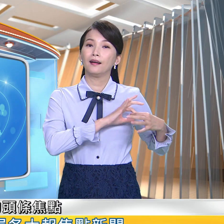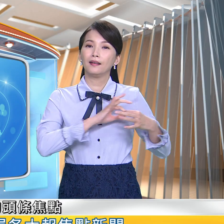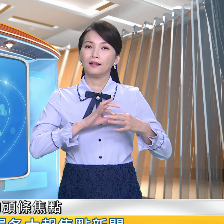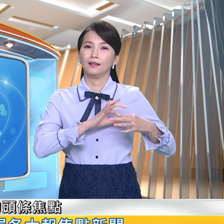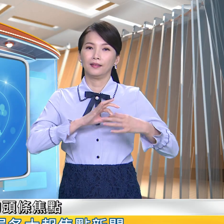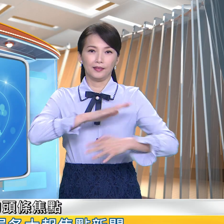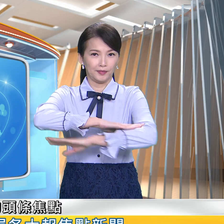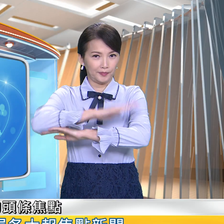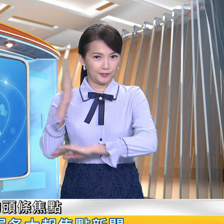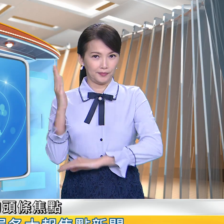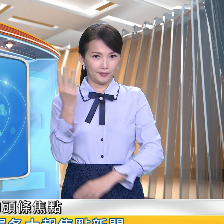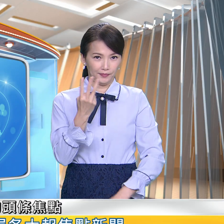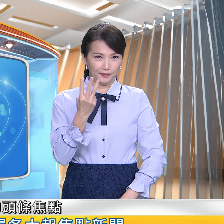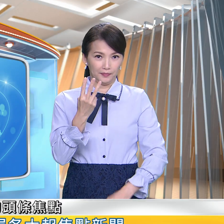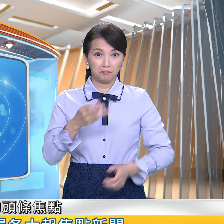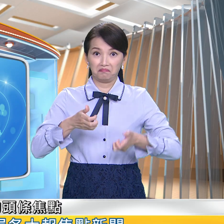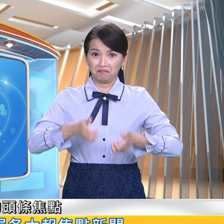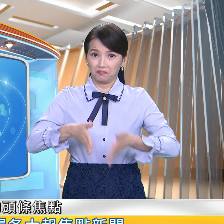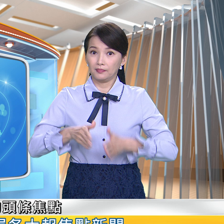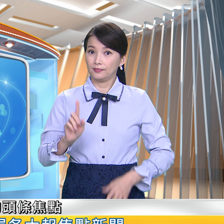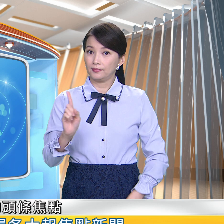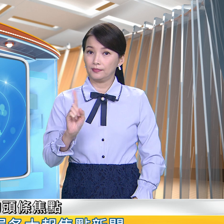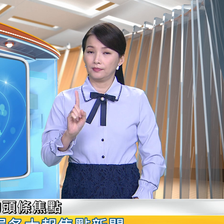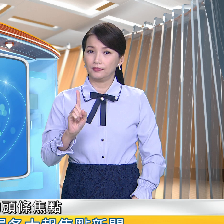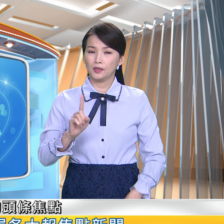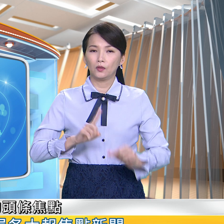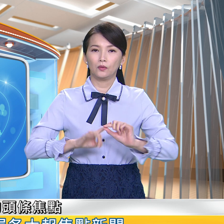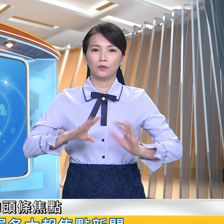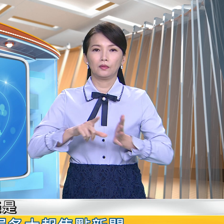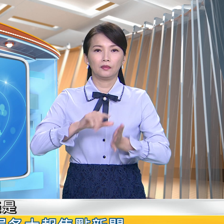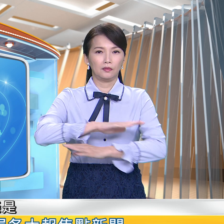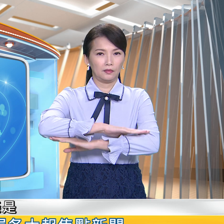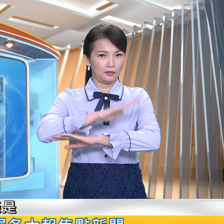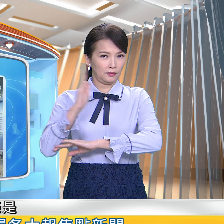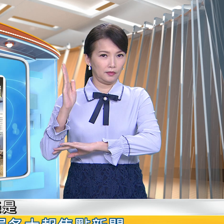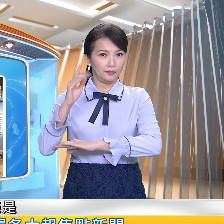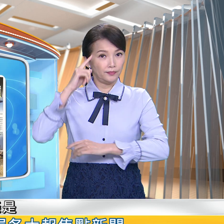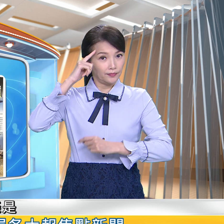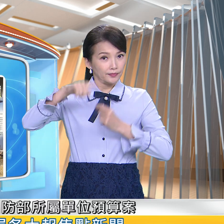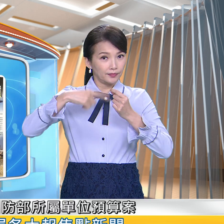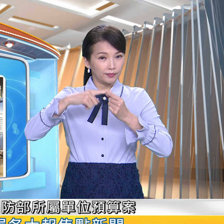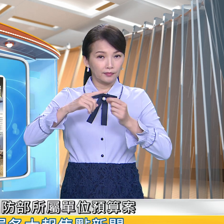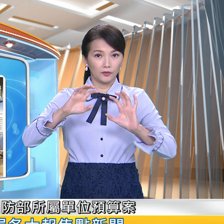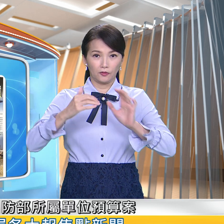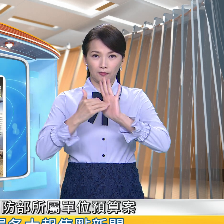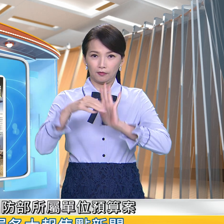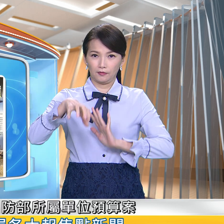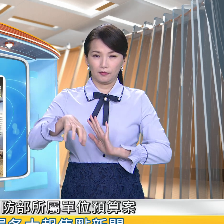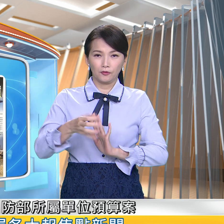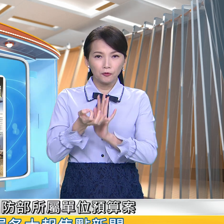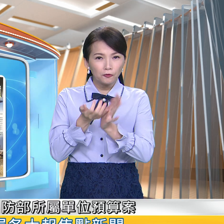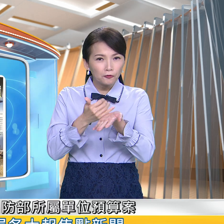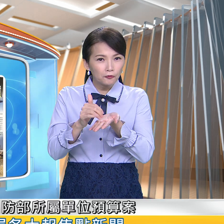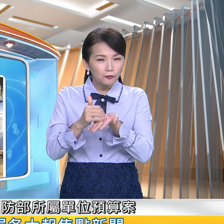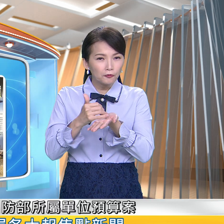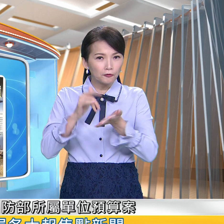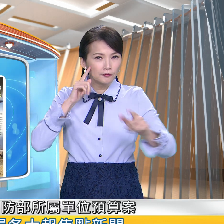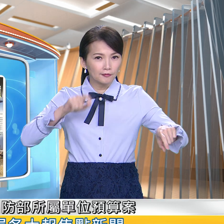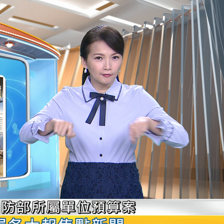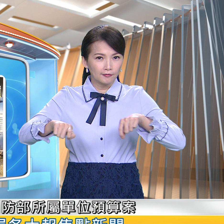来关心各大报的头条焦点，《中国时报》的头条是根据111年度国防